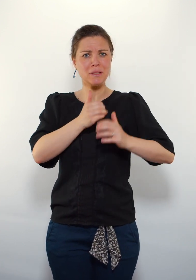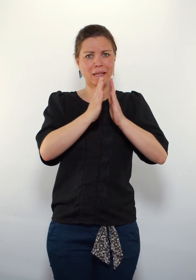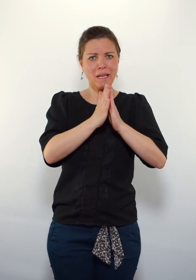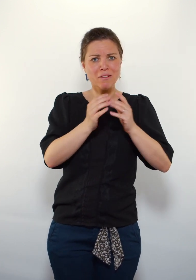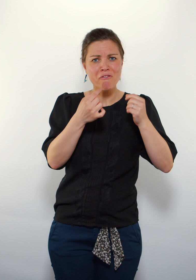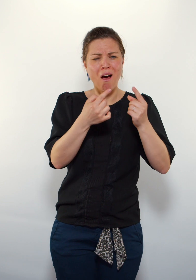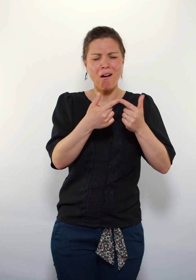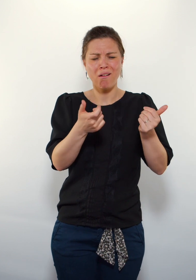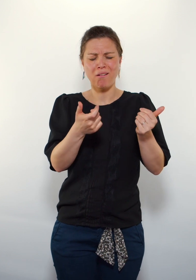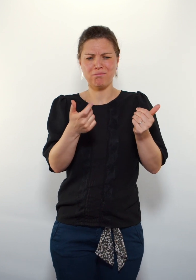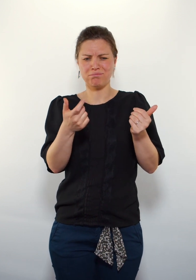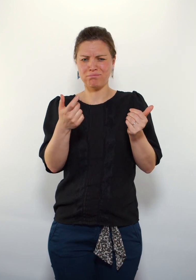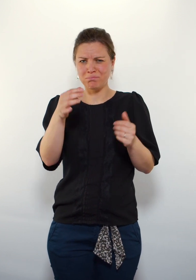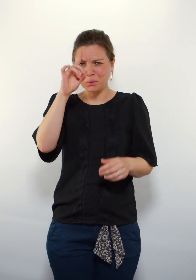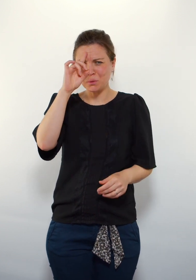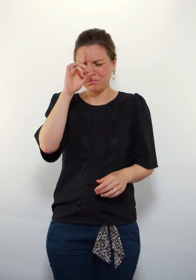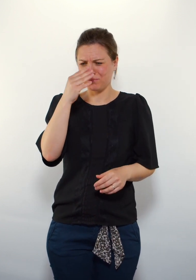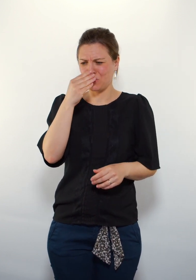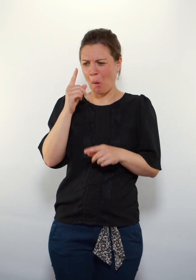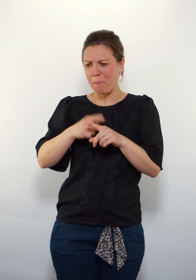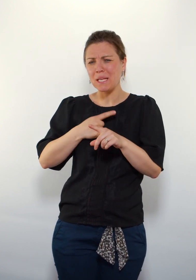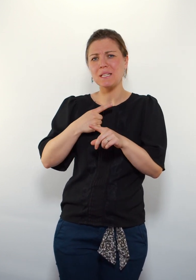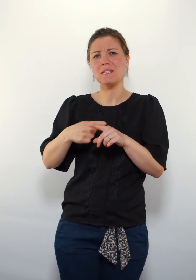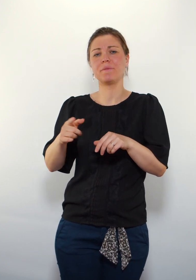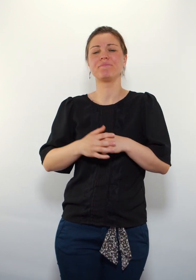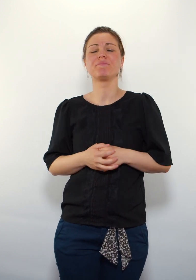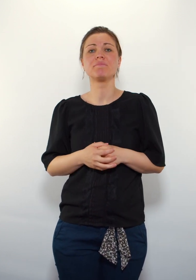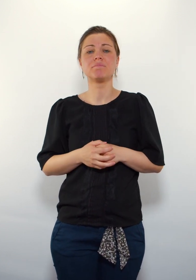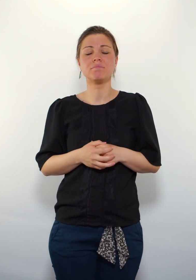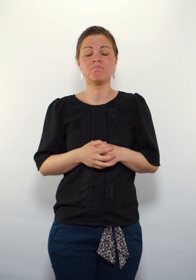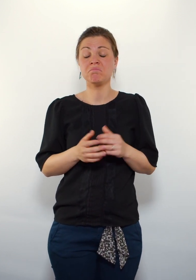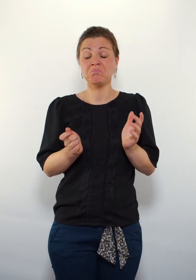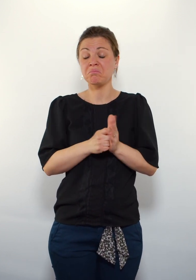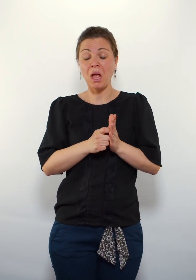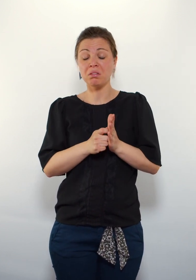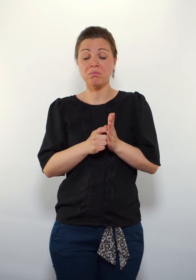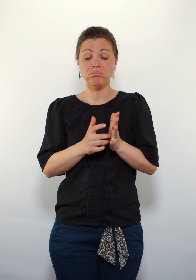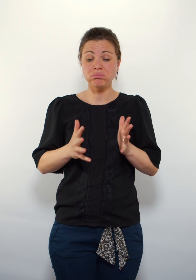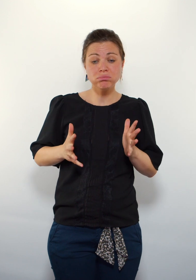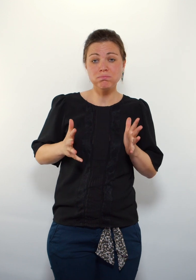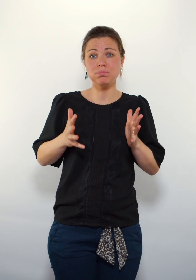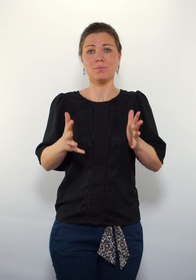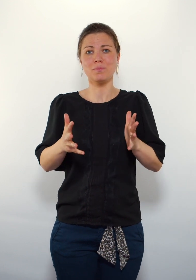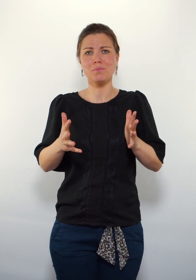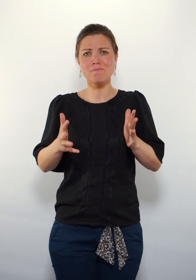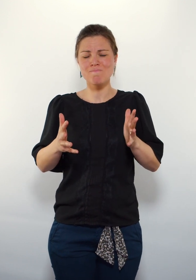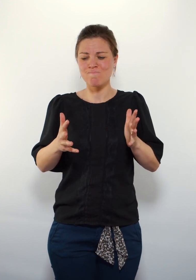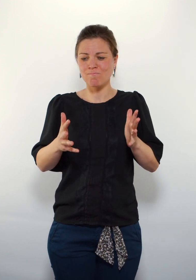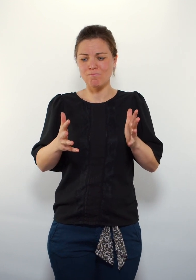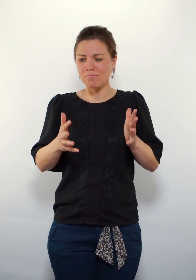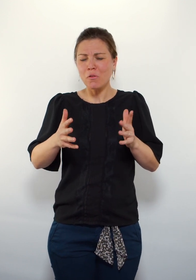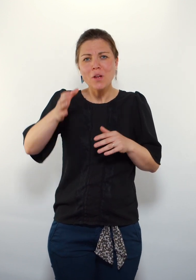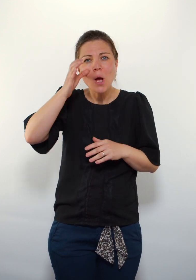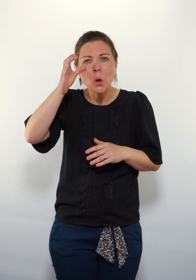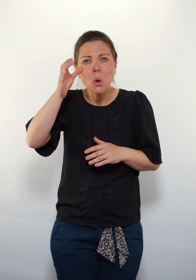d'assiduité pour aller à l'église? Je trouvais ça louche en fait. Alors une fois, allez, je me lève déterminée. Allez, je vais aller voir ce qui le